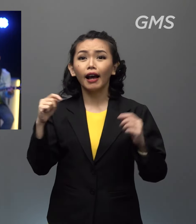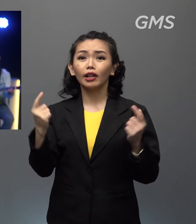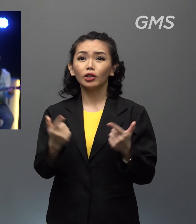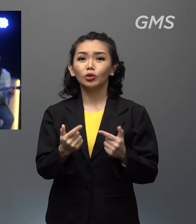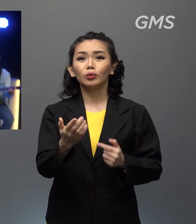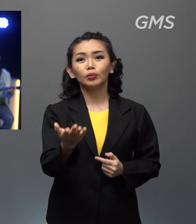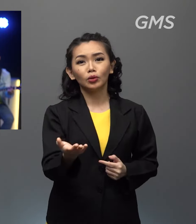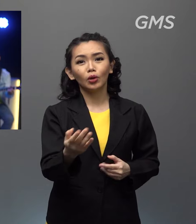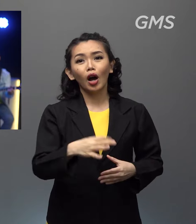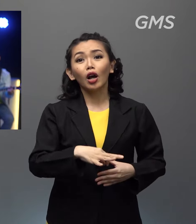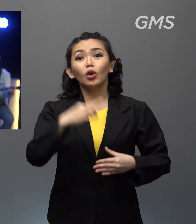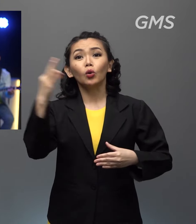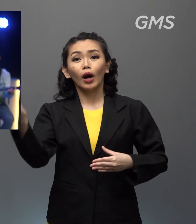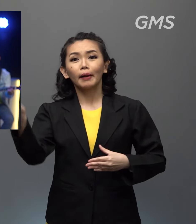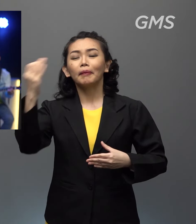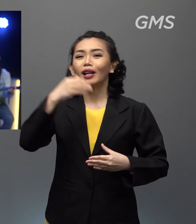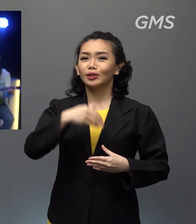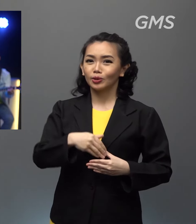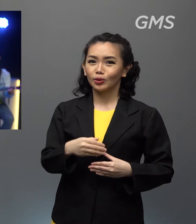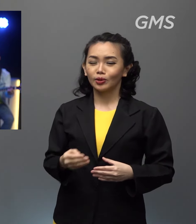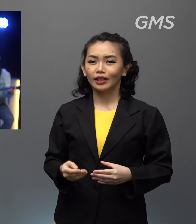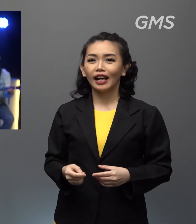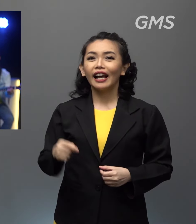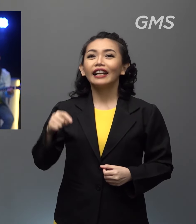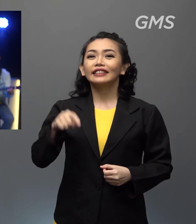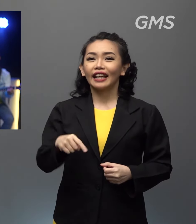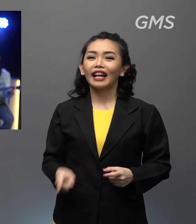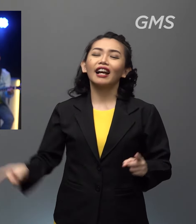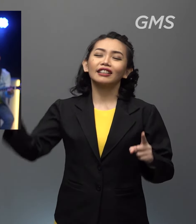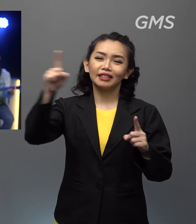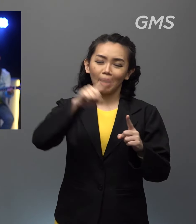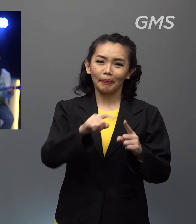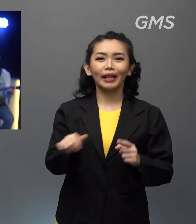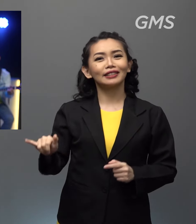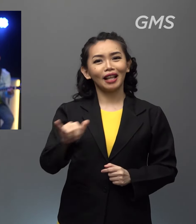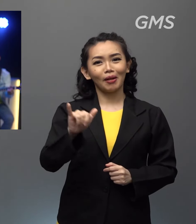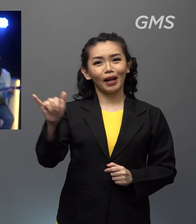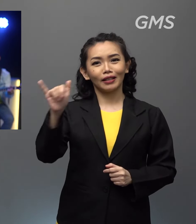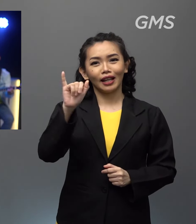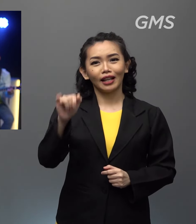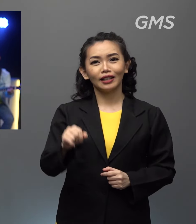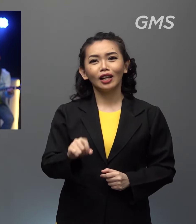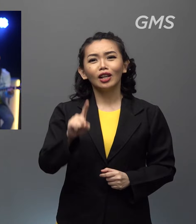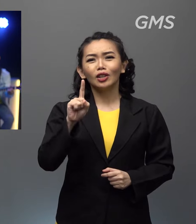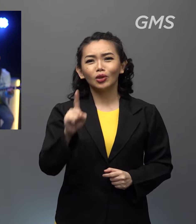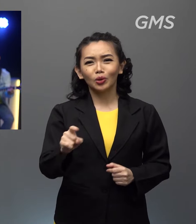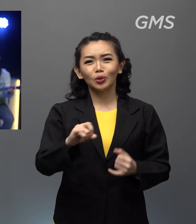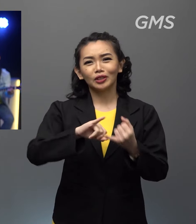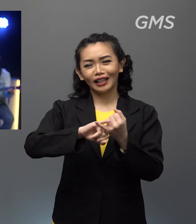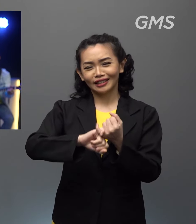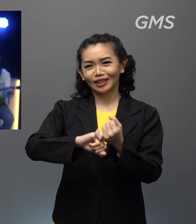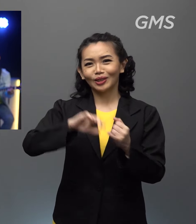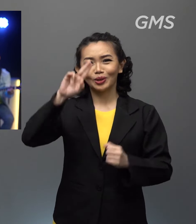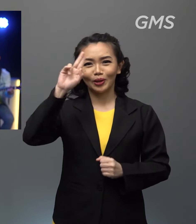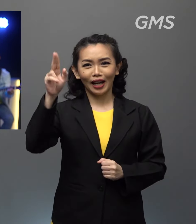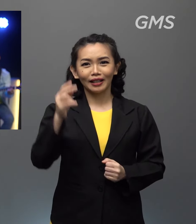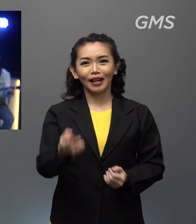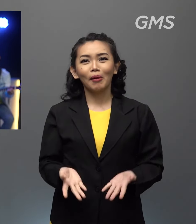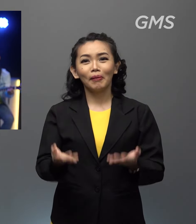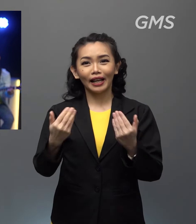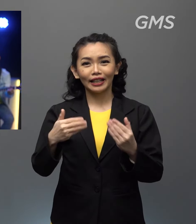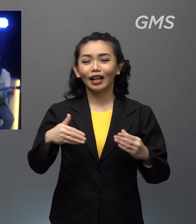keluar masukmu dari sekarang sampai selama-lamanya. Demikianlah janji Tuhan dan lewat perjamuan kudus ini, mari kita